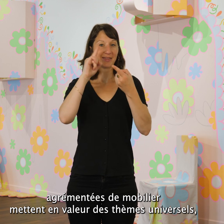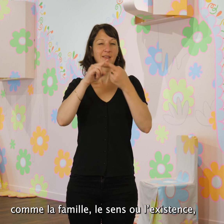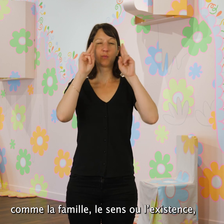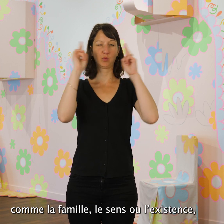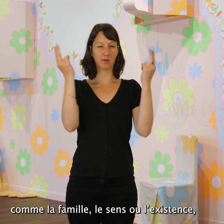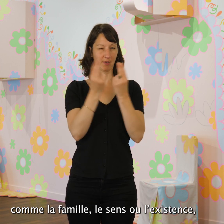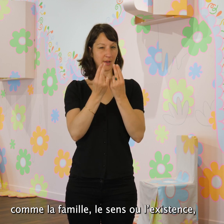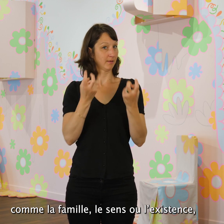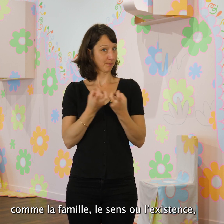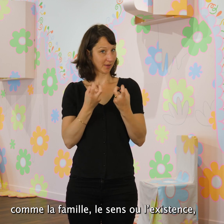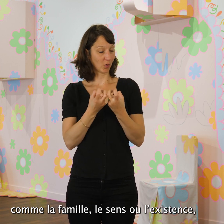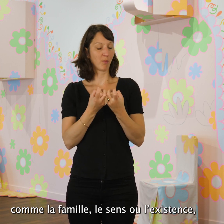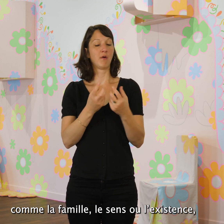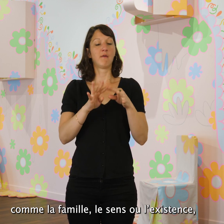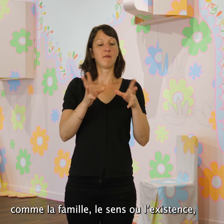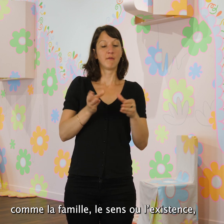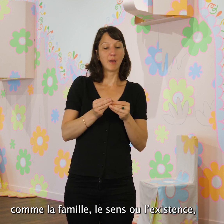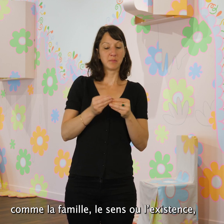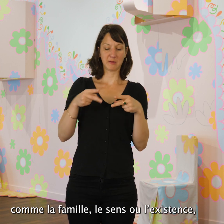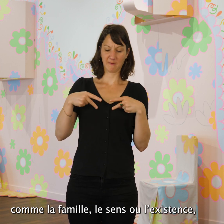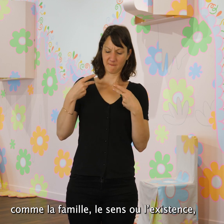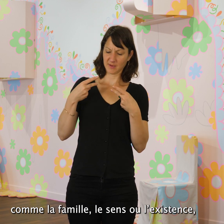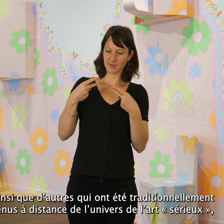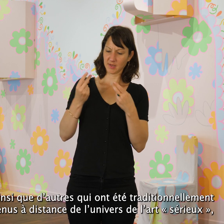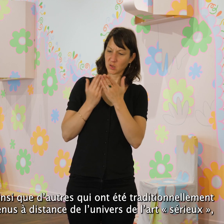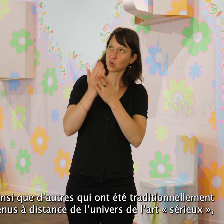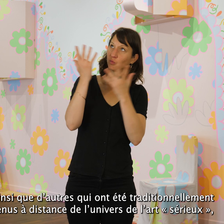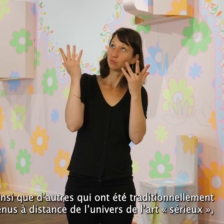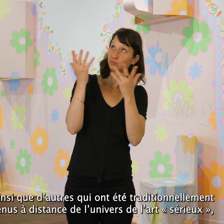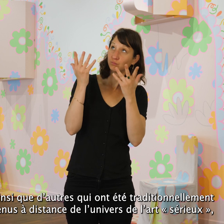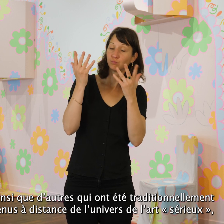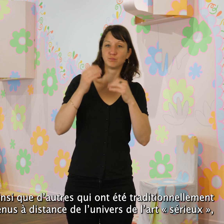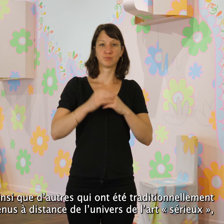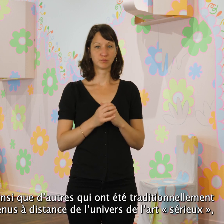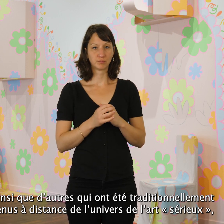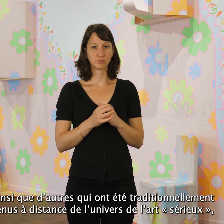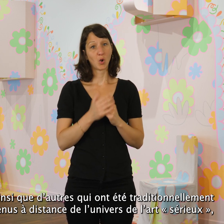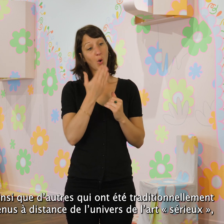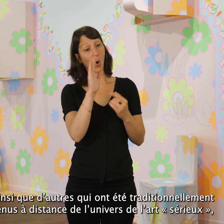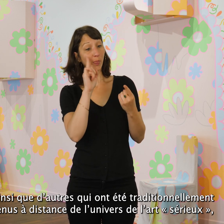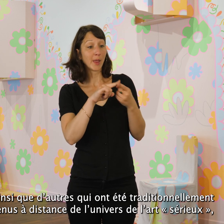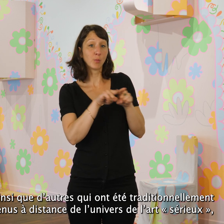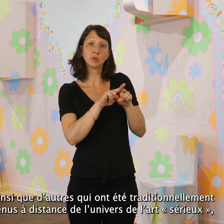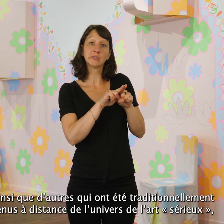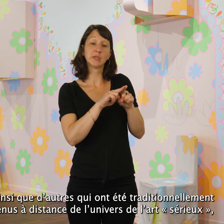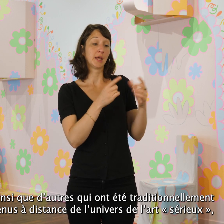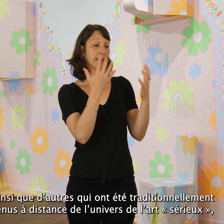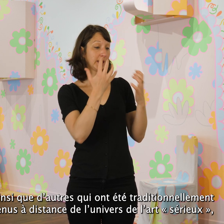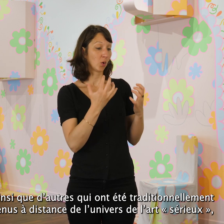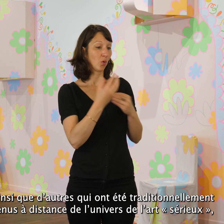universels comme la famille, le sens ou l'existence, ainsi que d'autres qui ont été traditionnellement tenus à distance de l'univers de